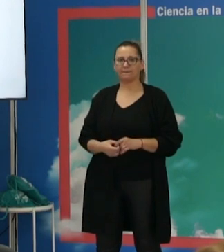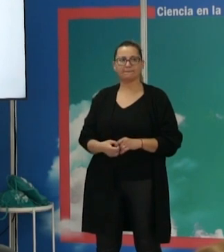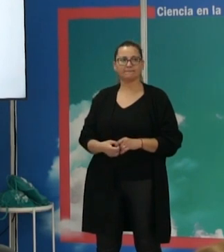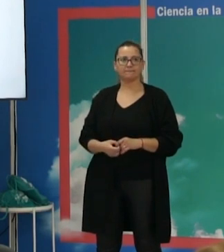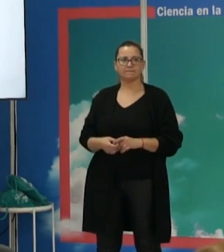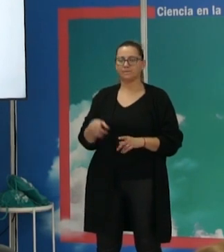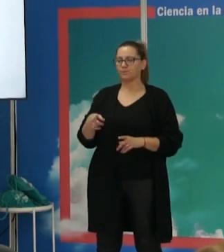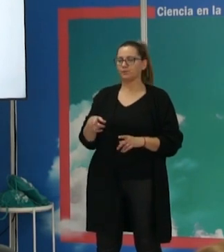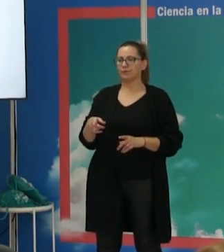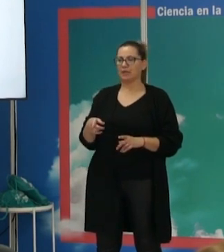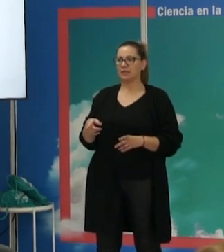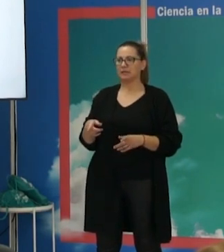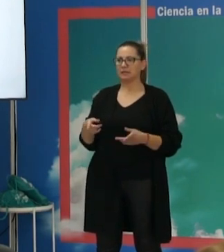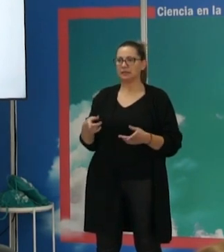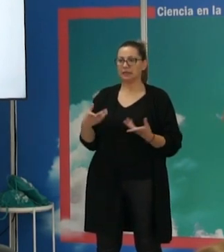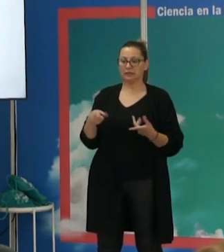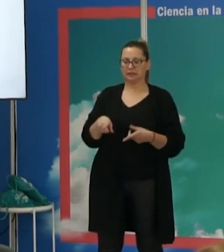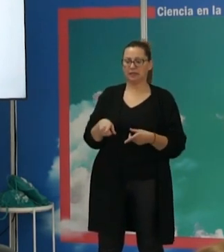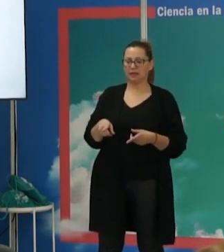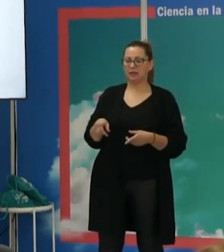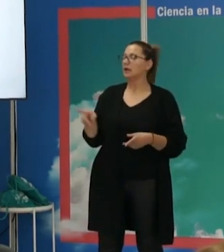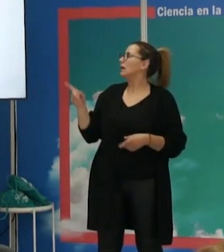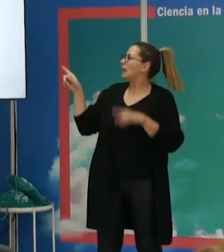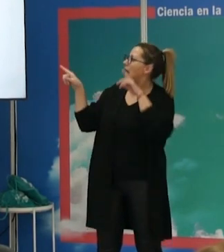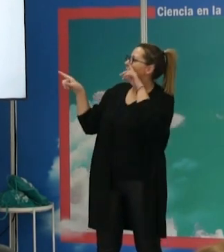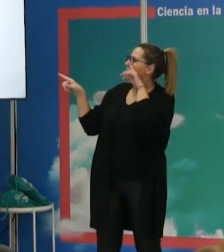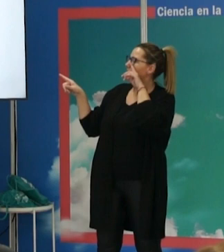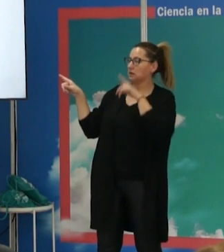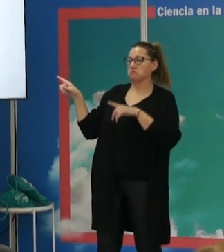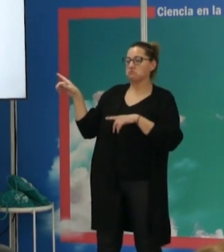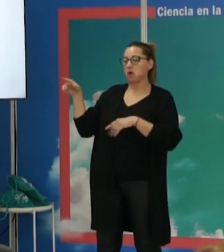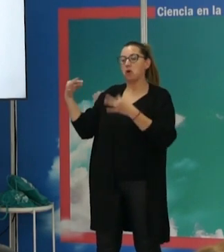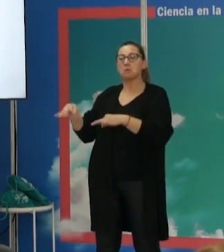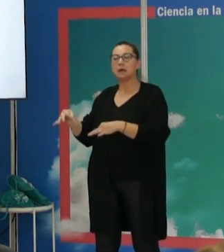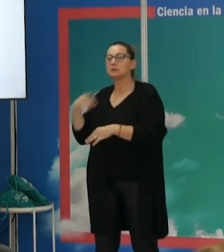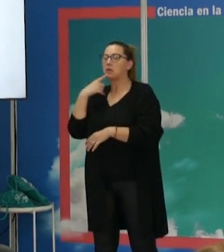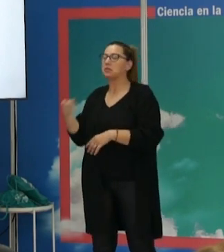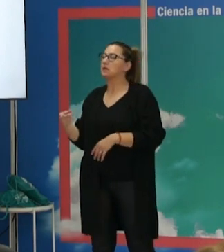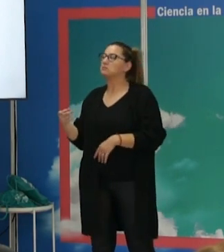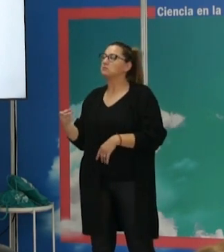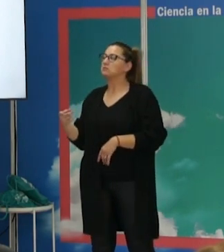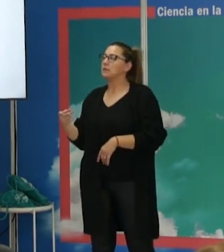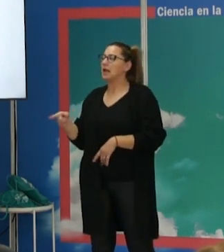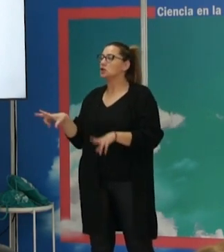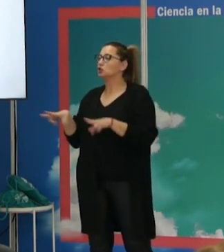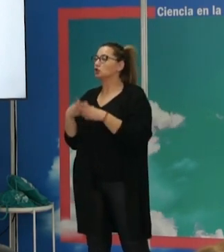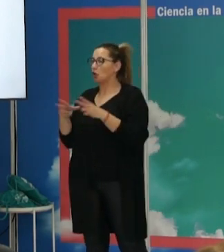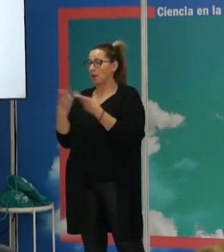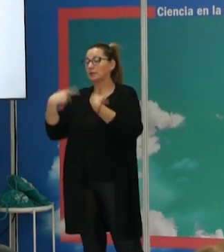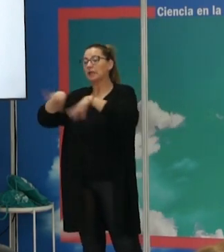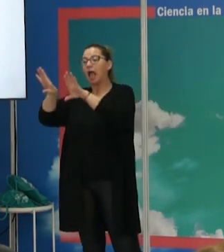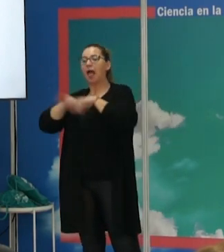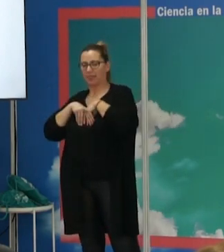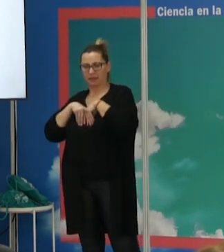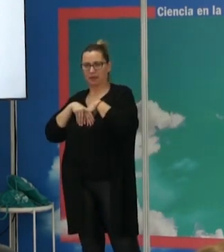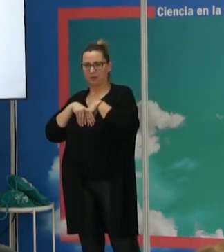que permite la equivalencia entre ese estado y la muerte, sino aquel que en un momento y en un lugar determinado resulta socialmente aceptable